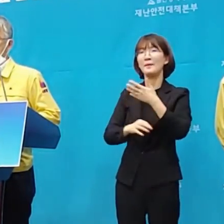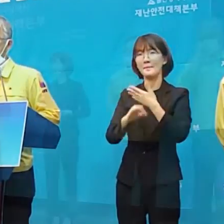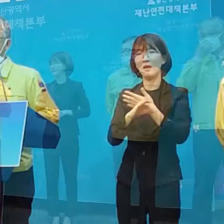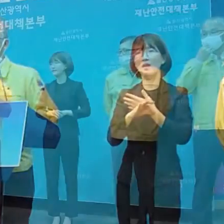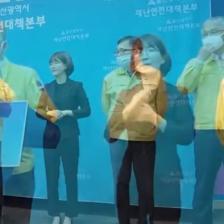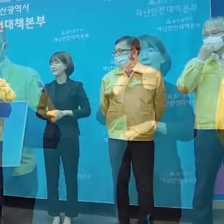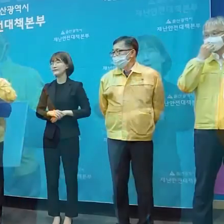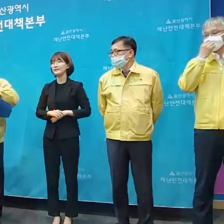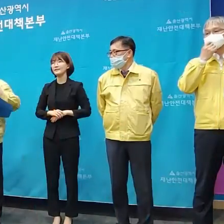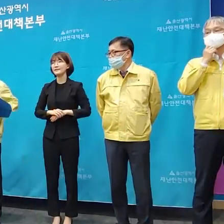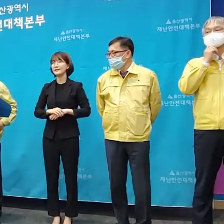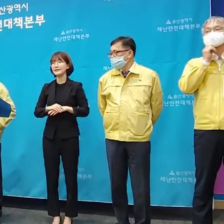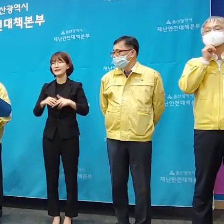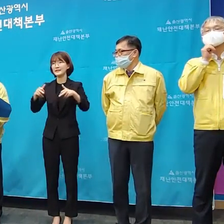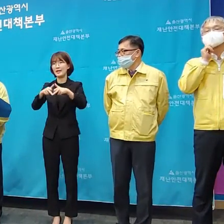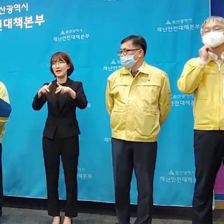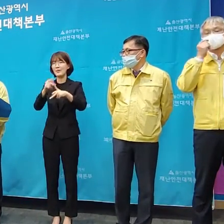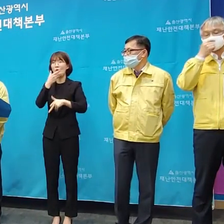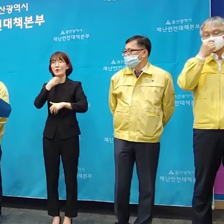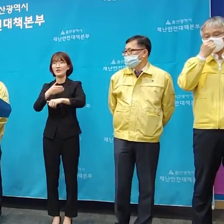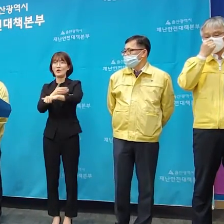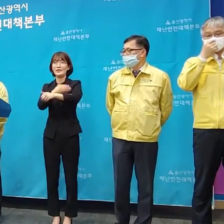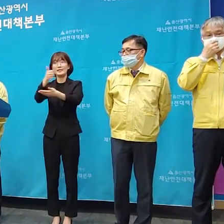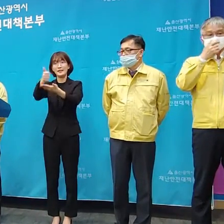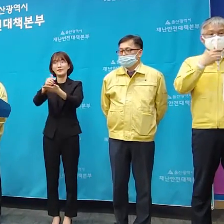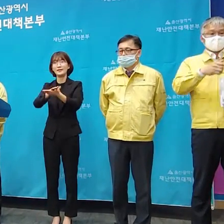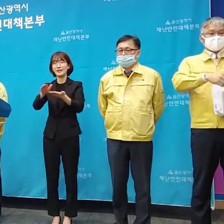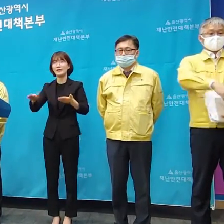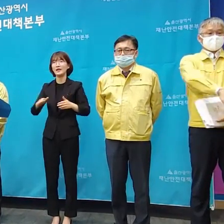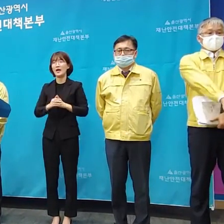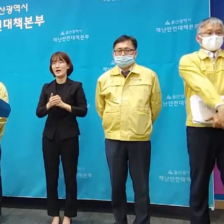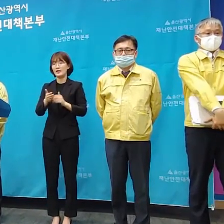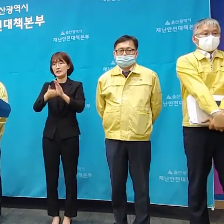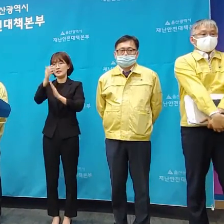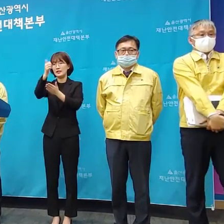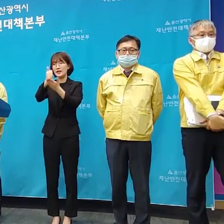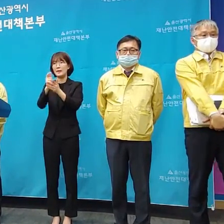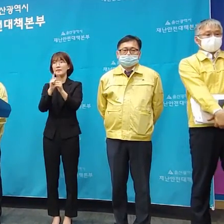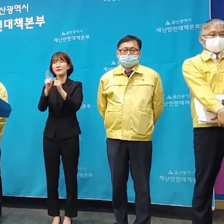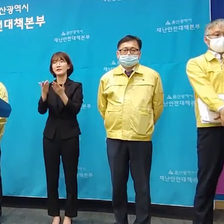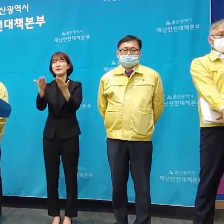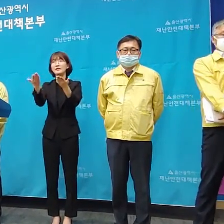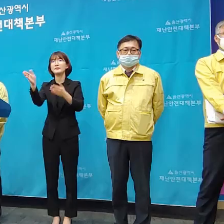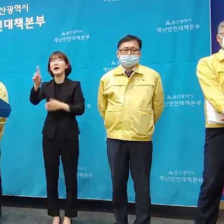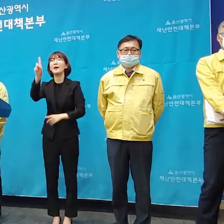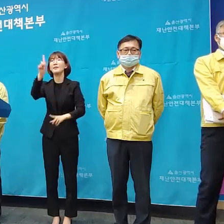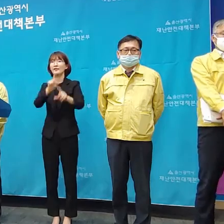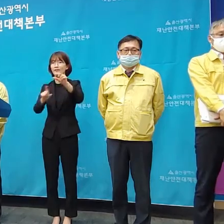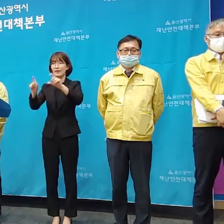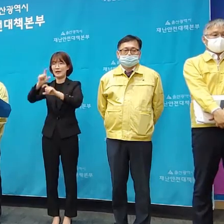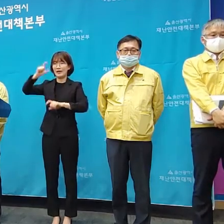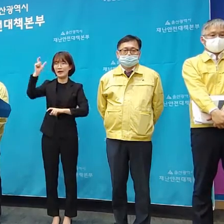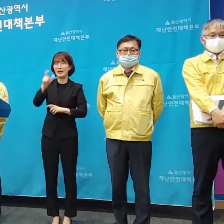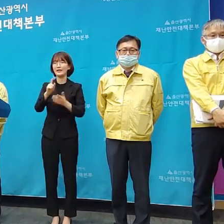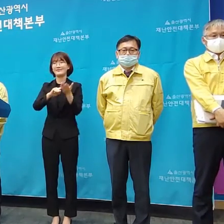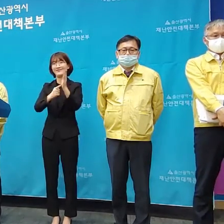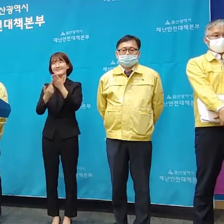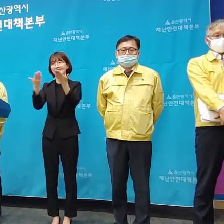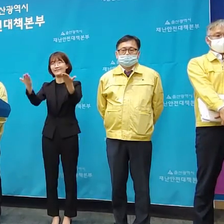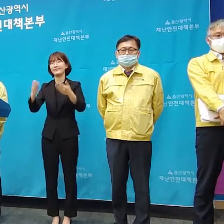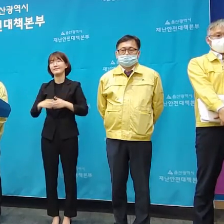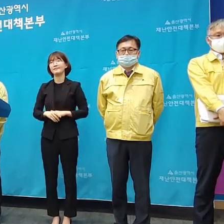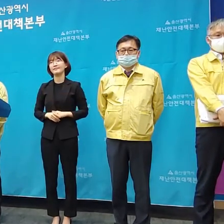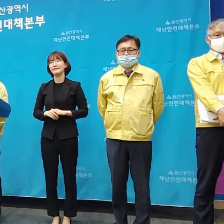마무리 될 것 같습니다. 예, 장애인복지과장입니다. 앞서 시장님께서 상세히 말씀이 계셨습니다만 다시 한번 강조하는 의미로 말씀을 드리도록